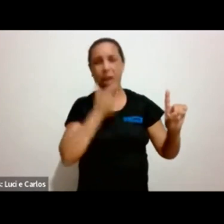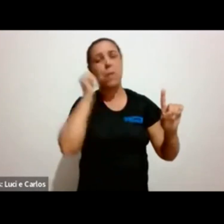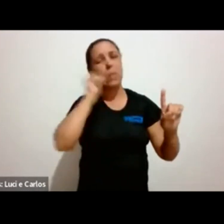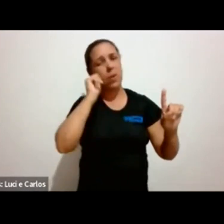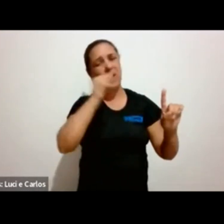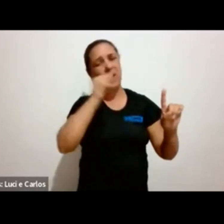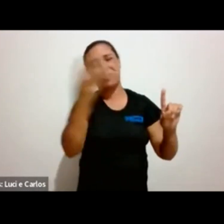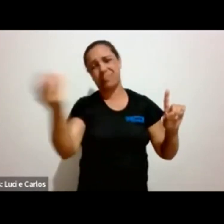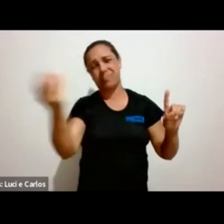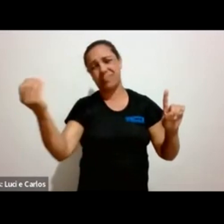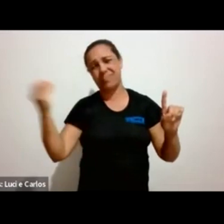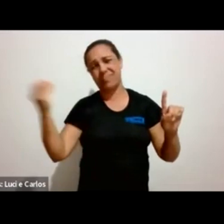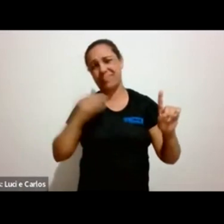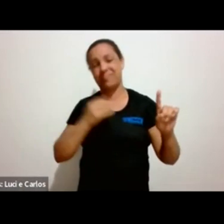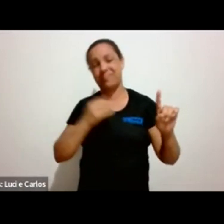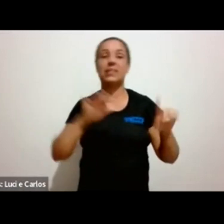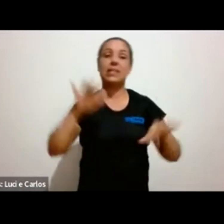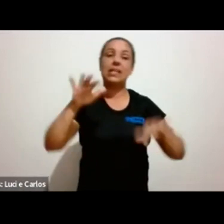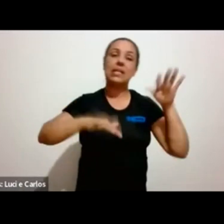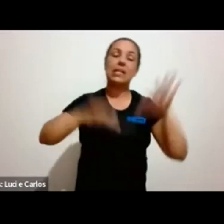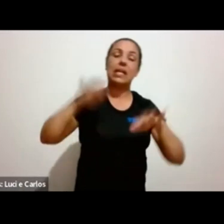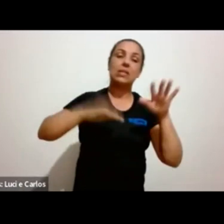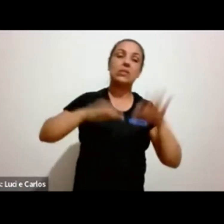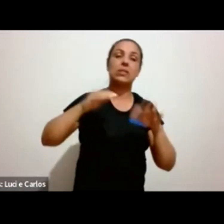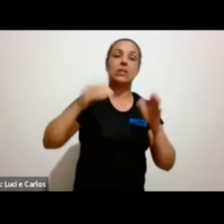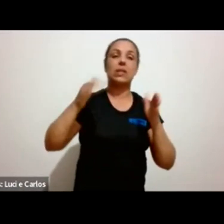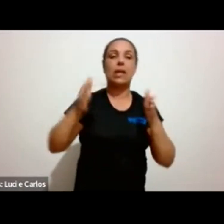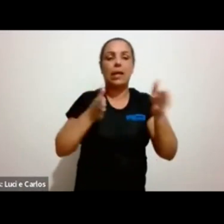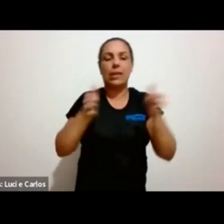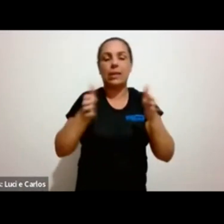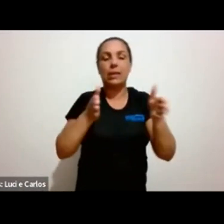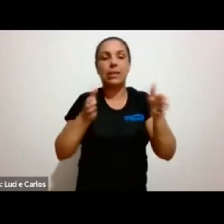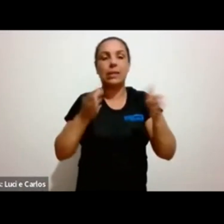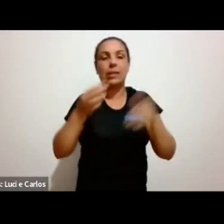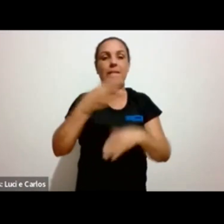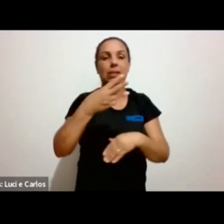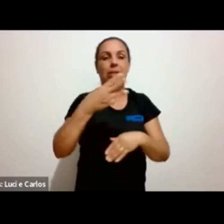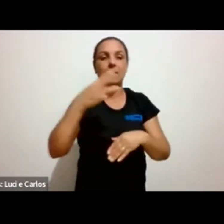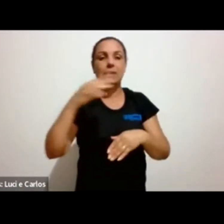costuma surgir ali entre os 30 e 55 anos, mas hoje,